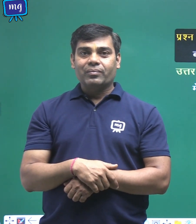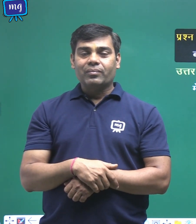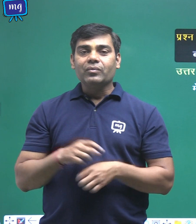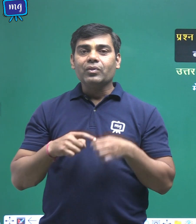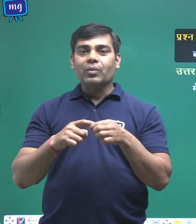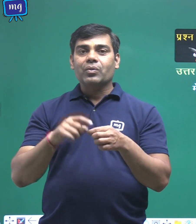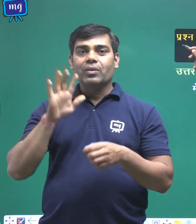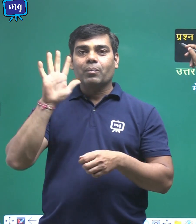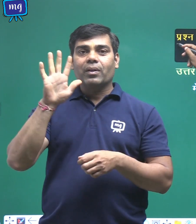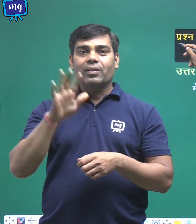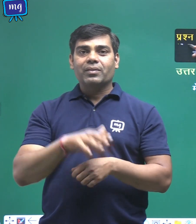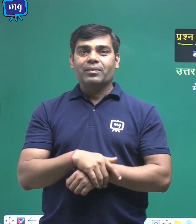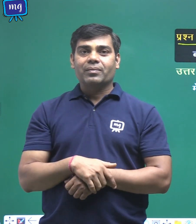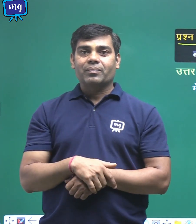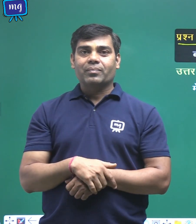प्रश्न 5,